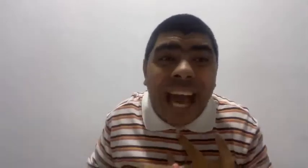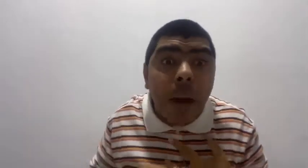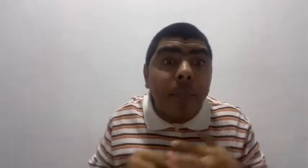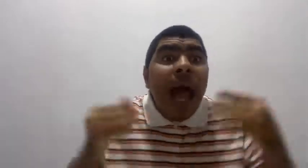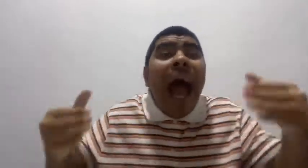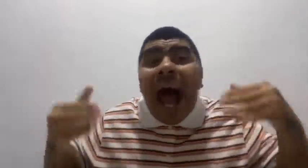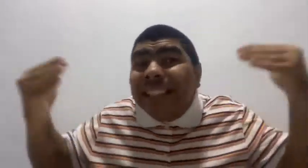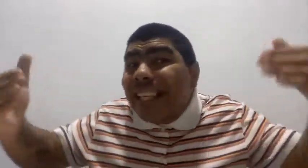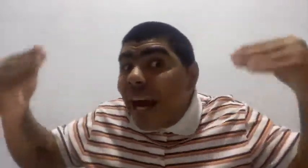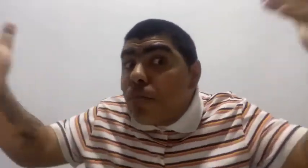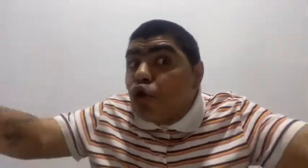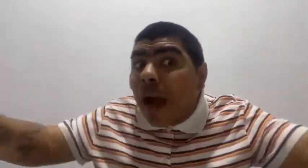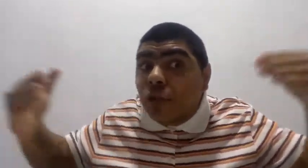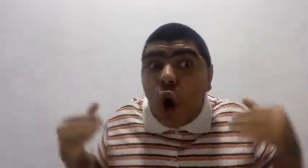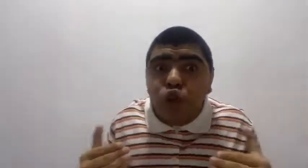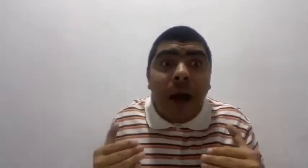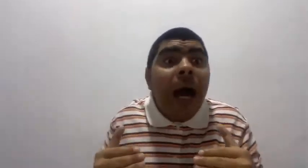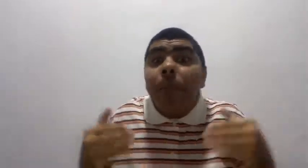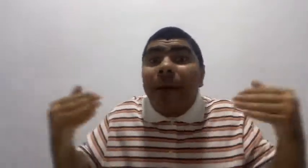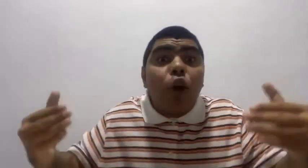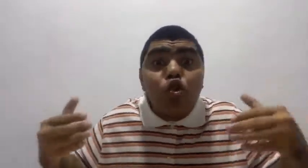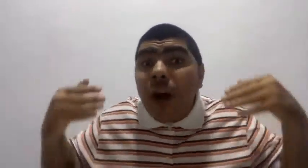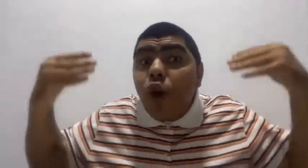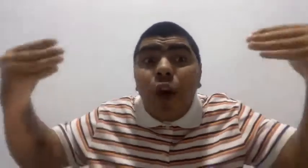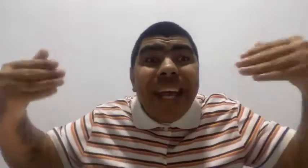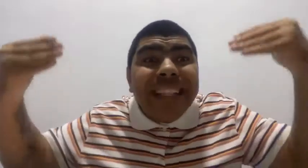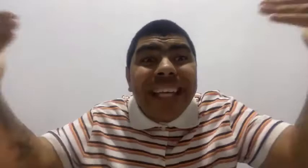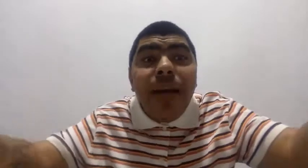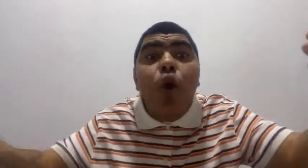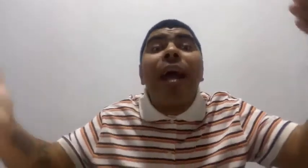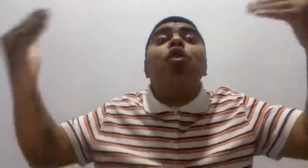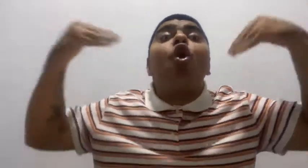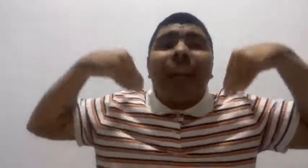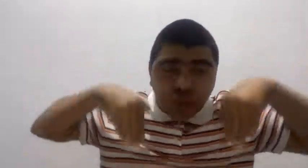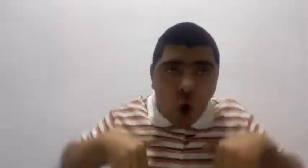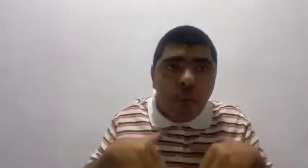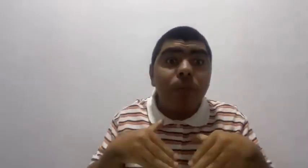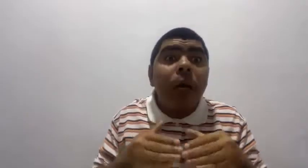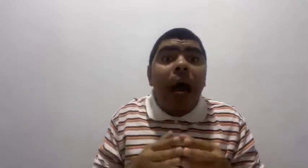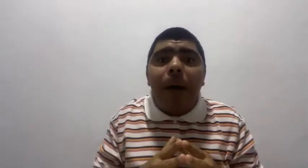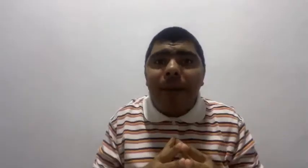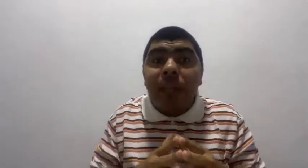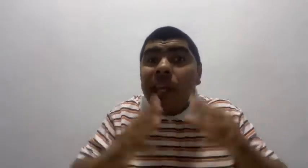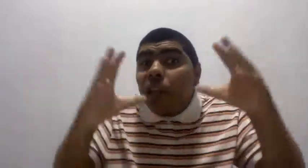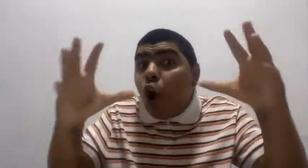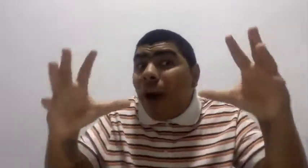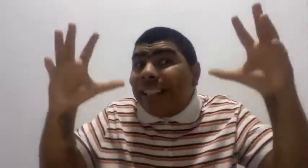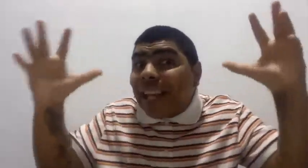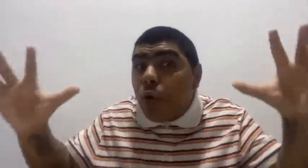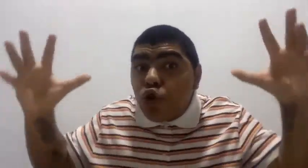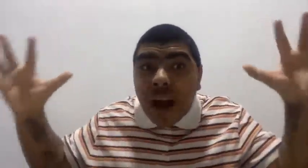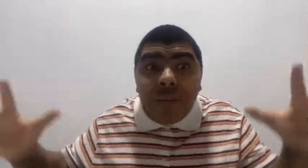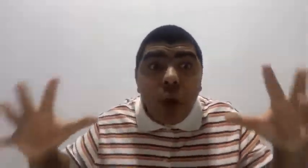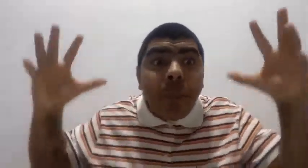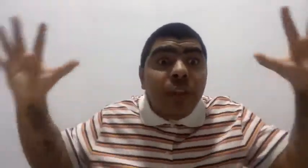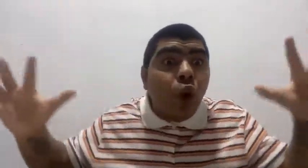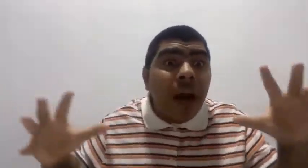profetizaban, hacían muchas cosas, pero no es lo que hacemos, es lo que somos. Amén. Y Dios está buscando personas que